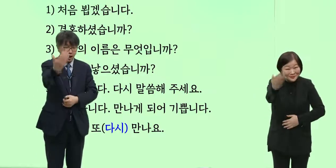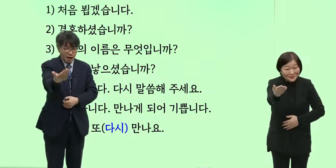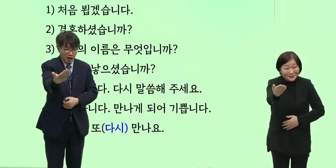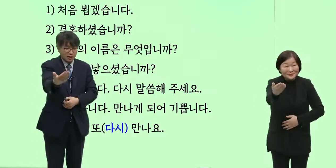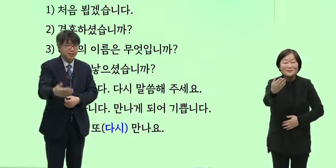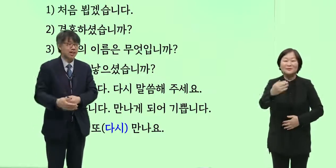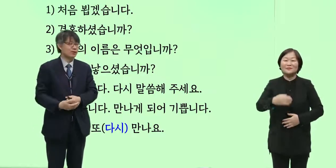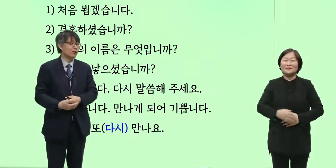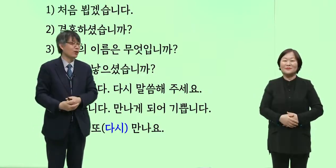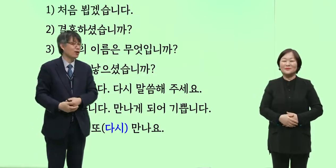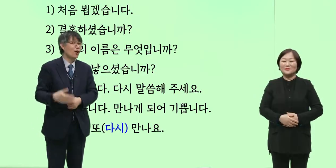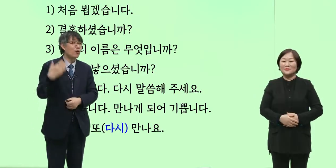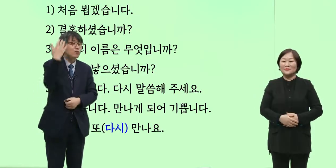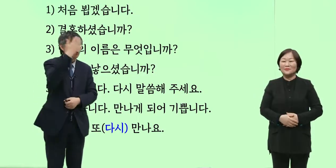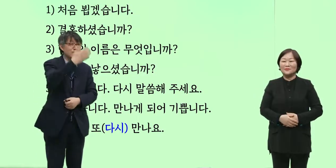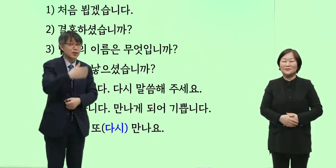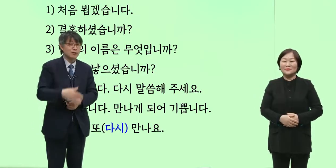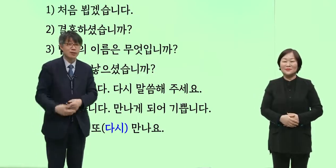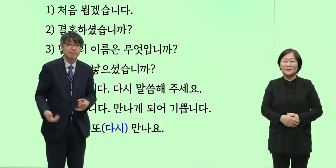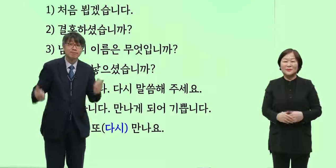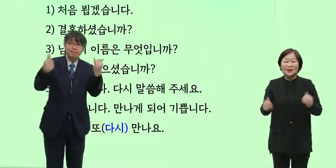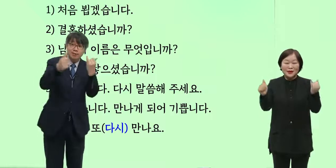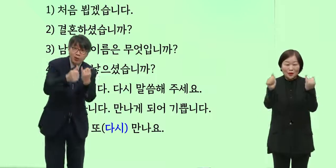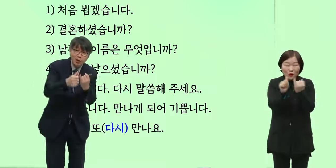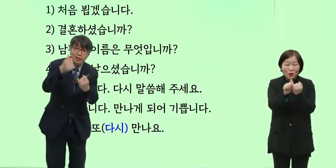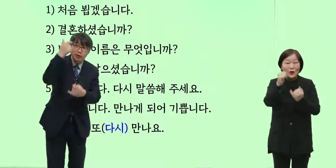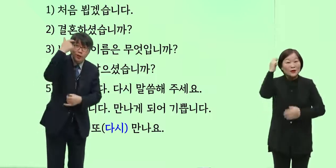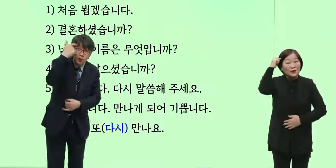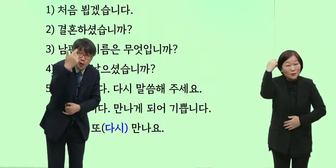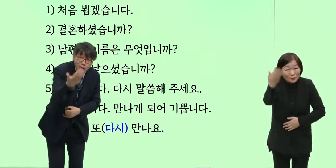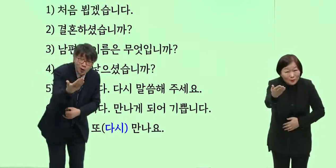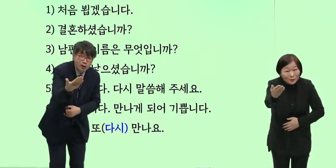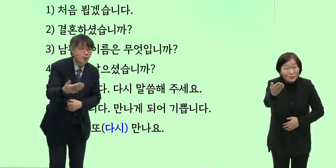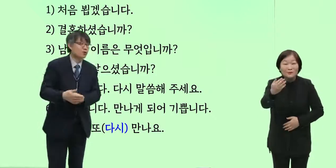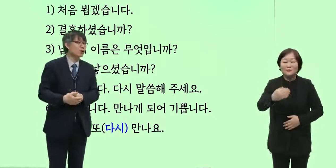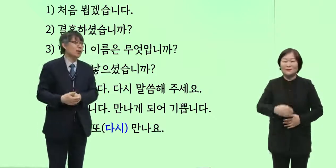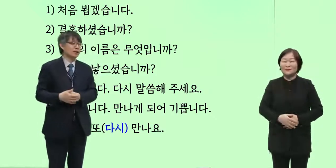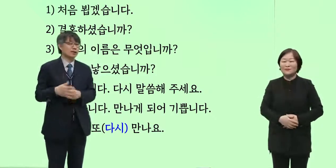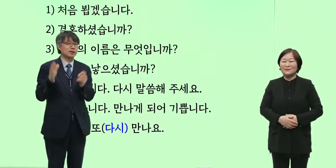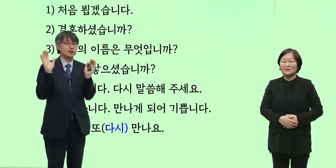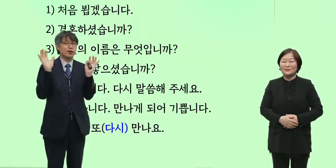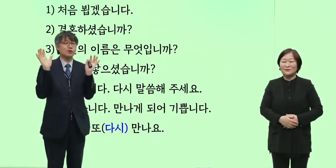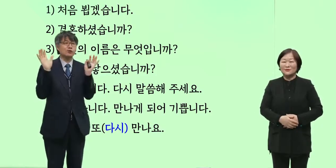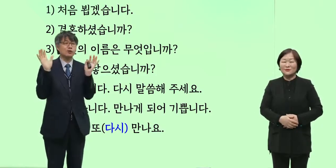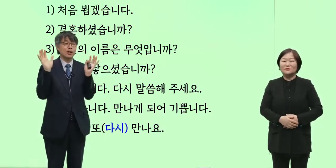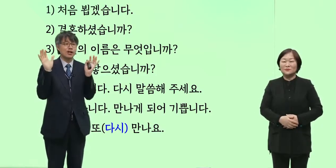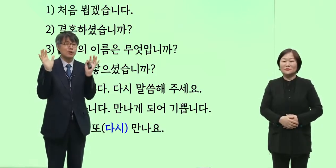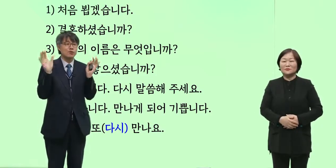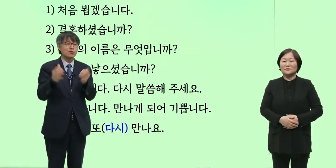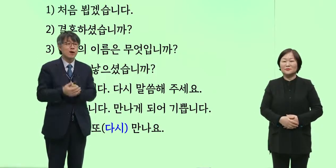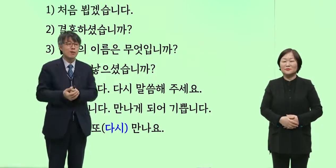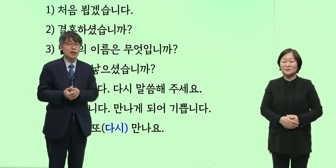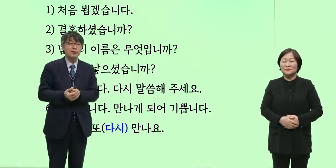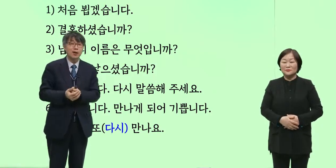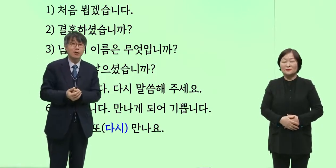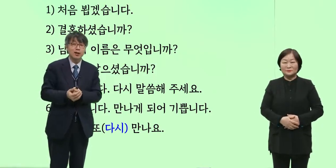결혼하셨습니까? 이렇게 아니고요. 얼굴 표정을 잘 보세요. 결혼하셨어요? 궁금한 그 얼굴에 궁금함이 나와